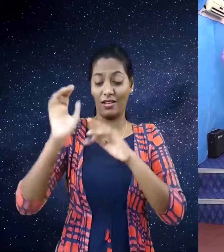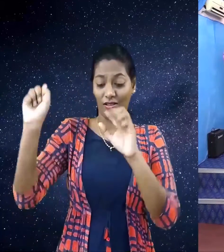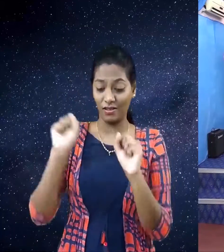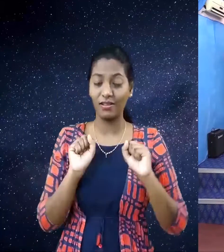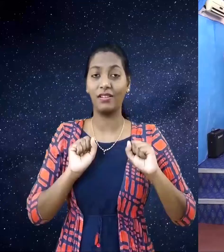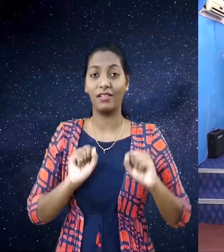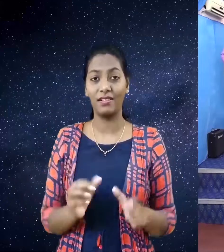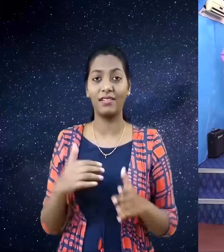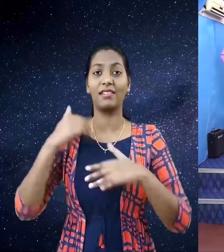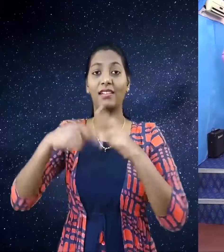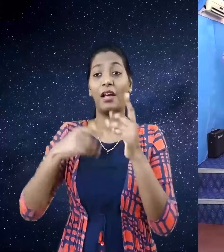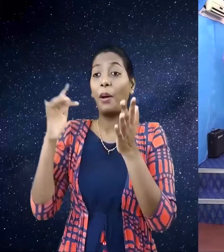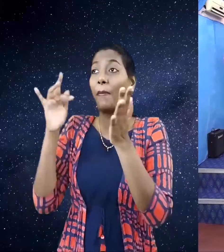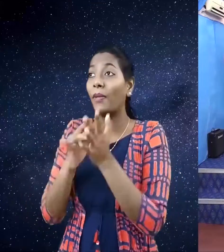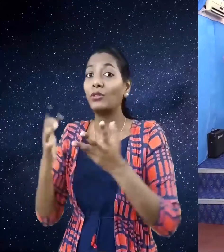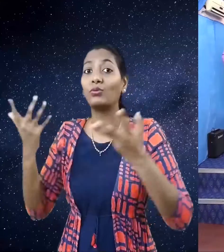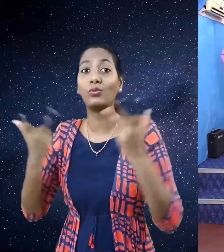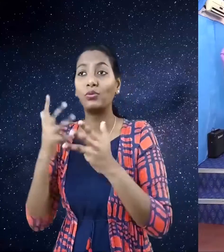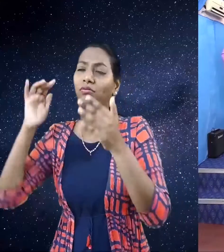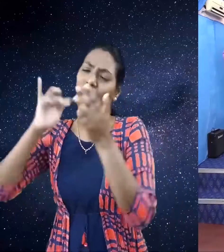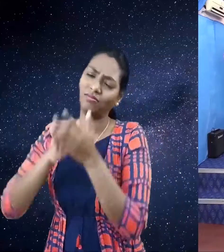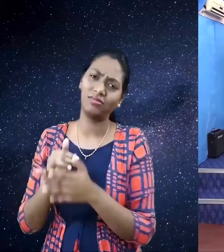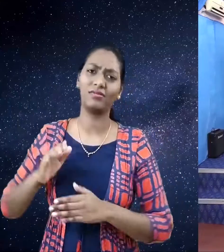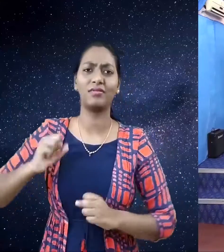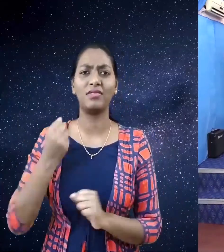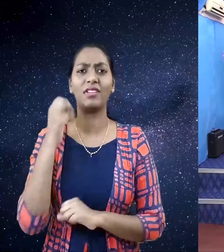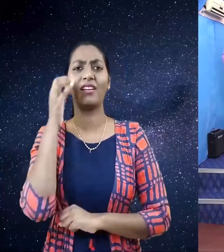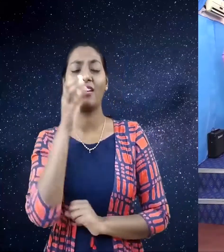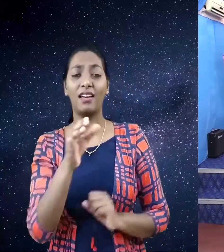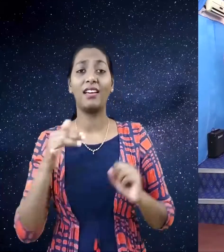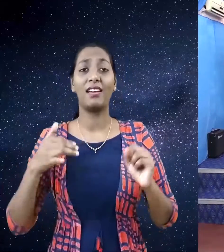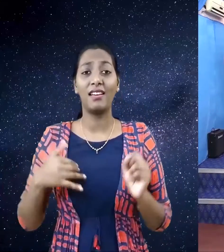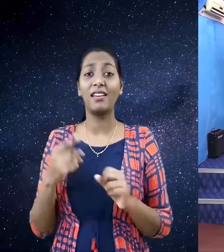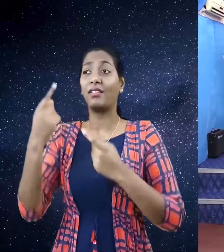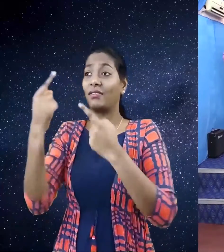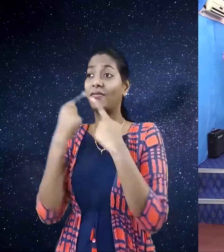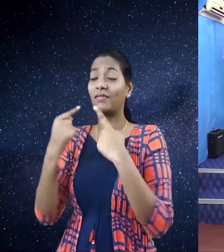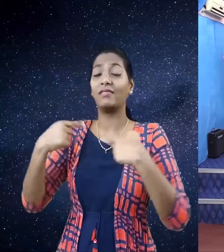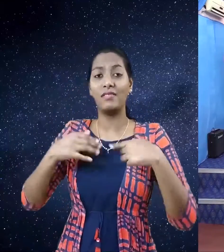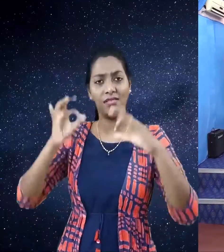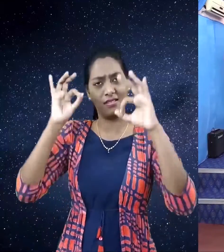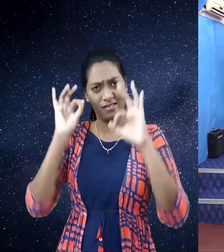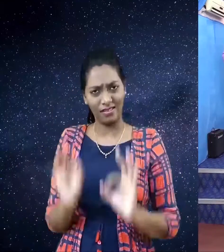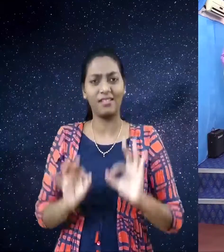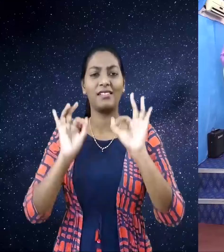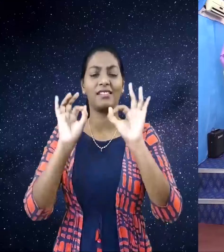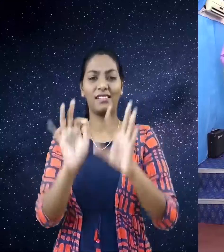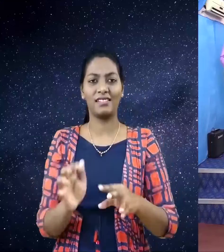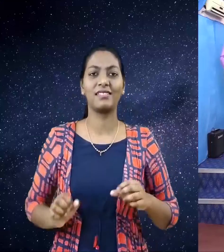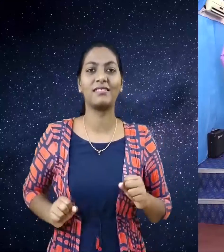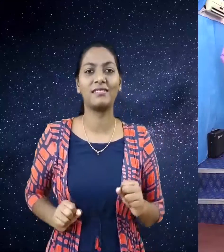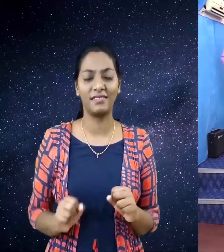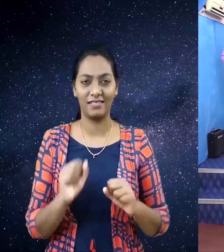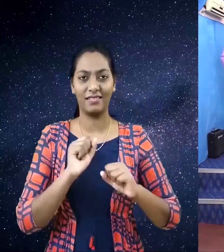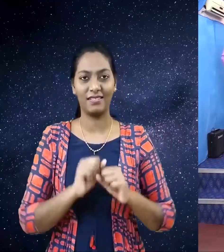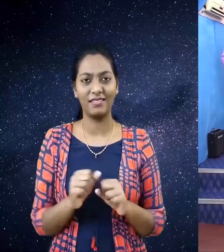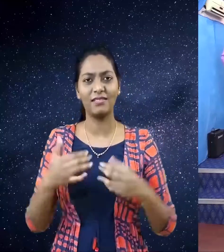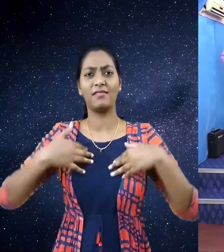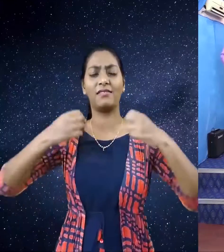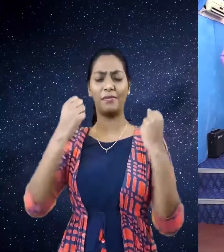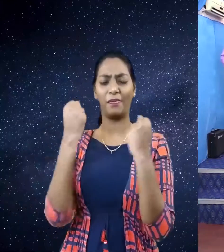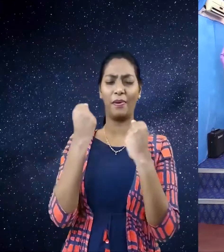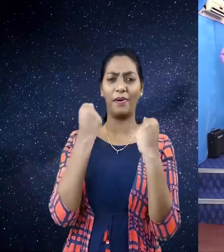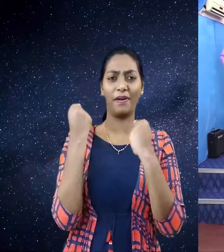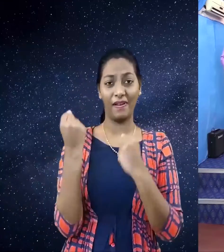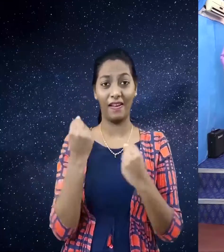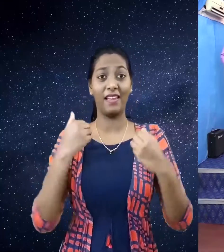कहता। वहाँ हूँ जहाँ कहता मेरे पास जो वो कहता, मैं कौन हूँ मैं जानता।